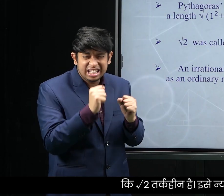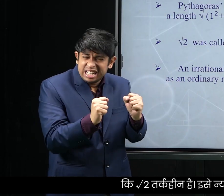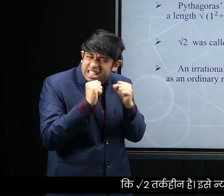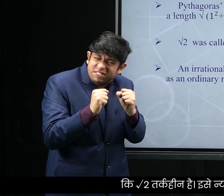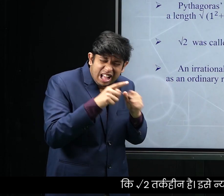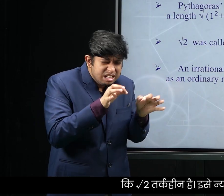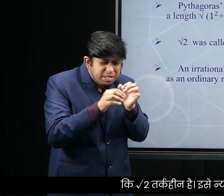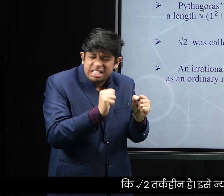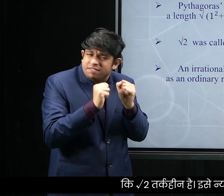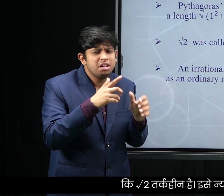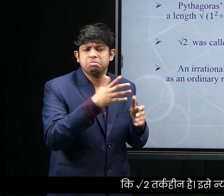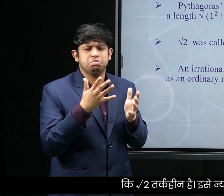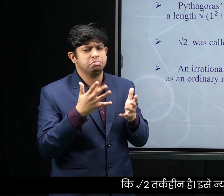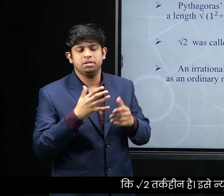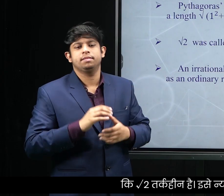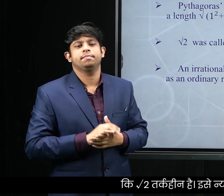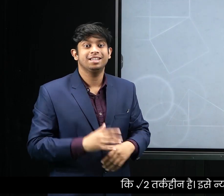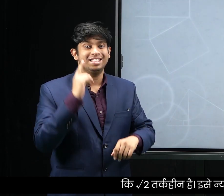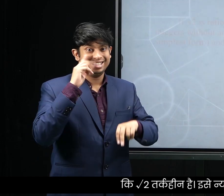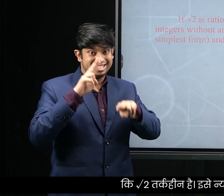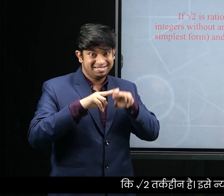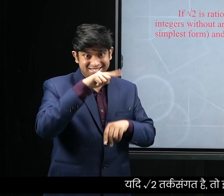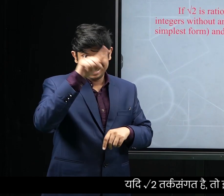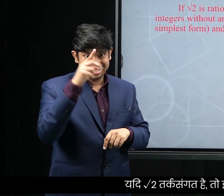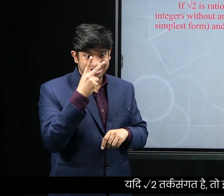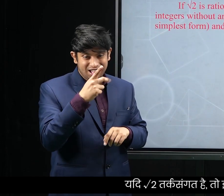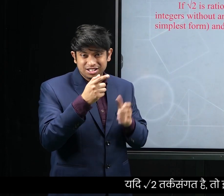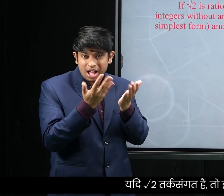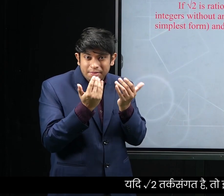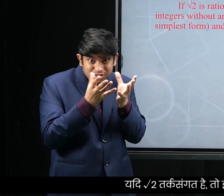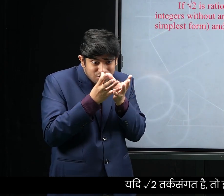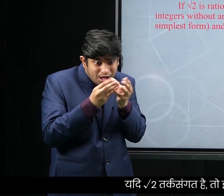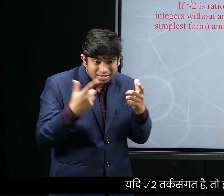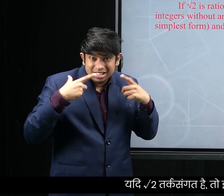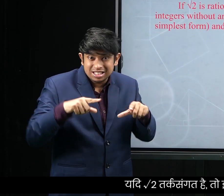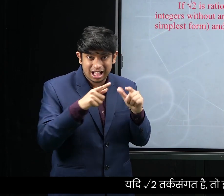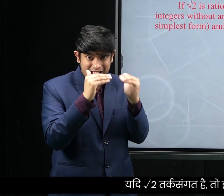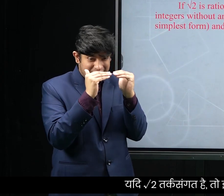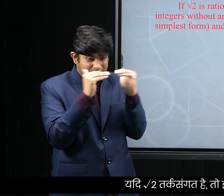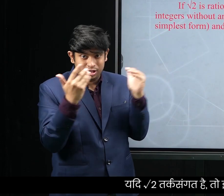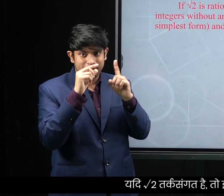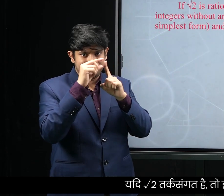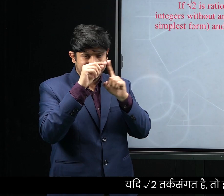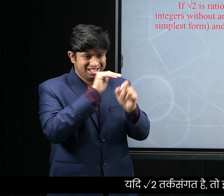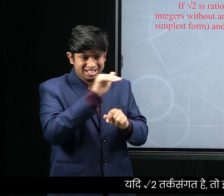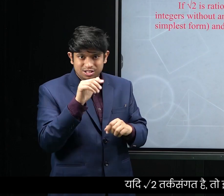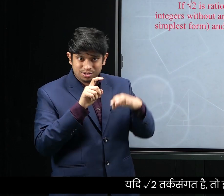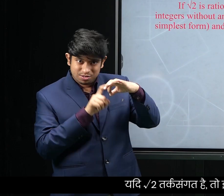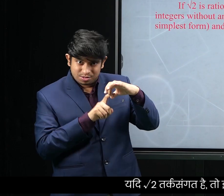है। इसे न्यायोचित ठहराना कठिन नहीं है। यदि क्यूब 2 तर्कसंगत है तो इसे p/q के